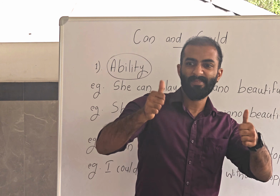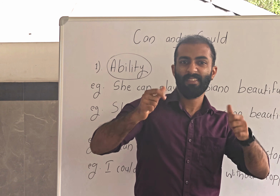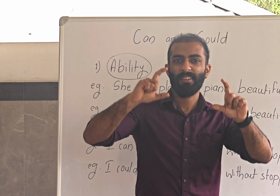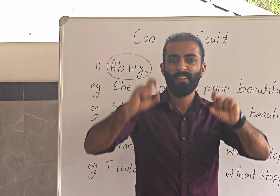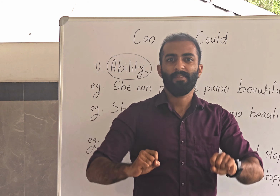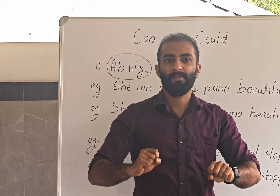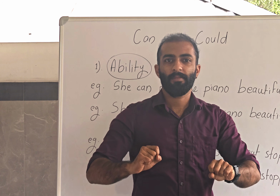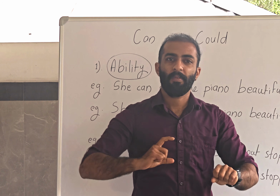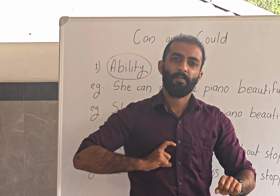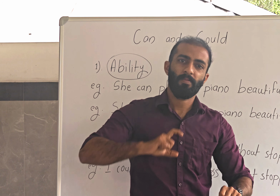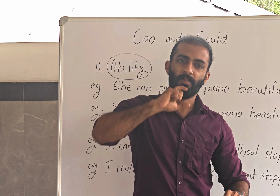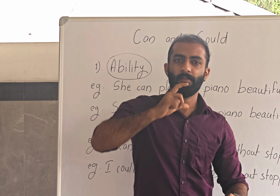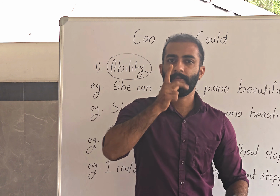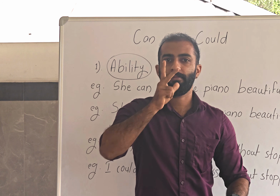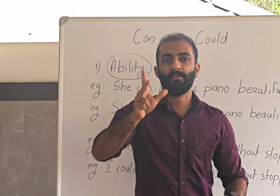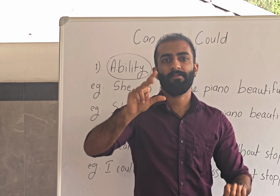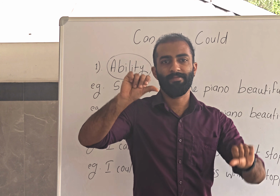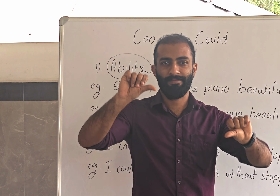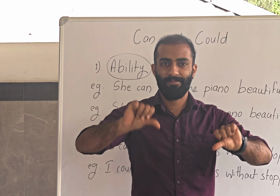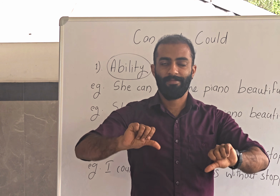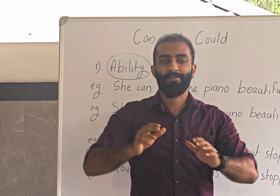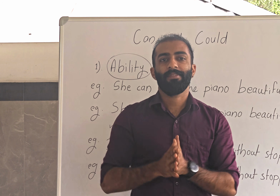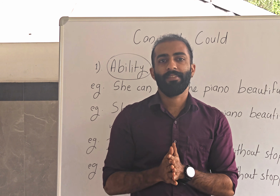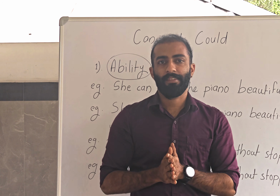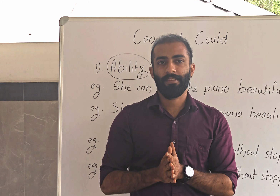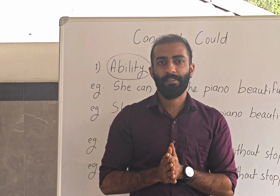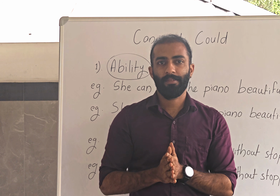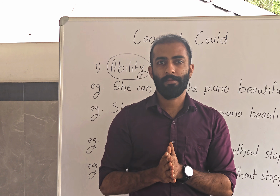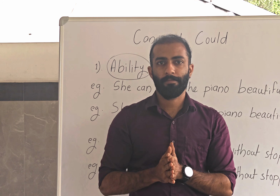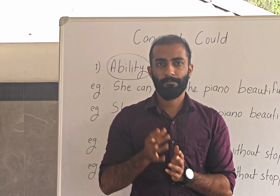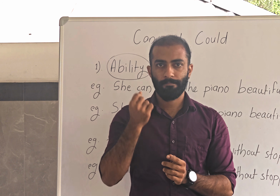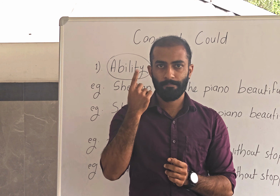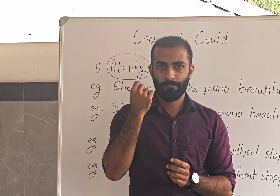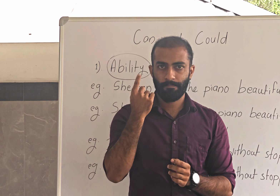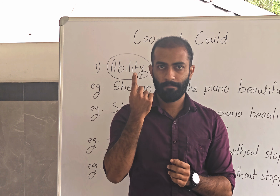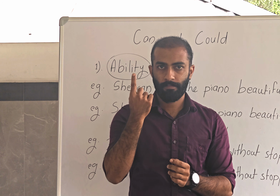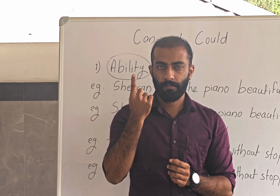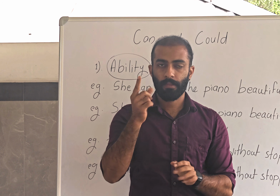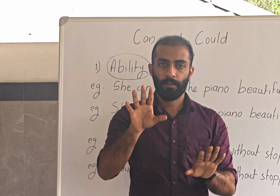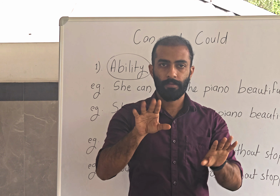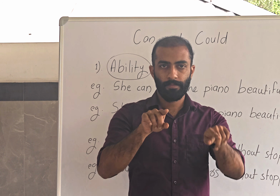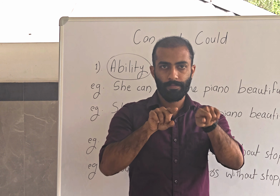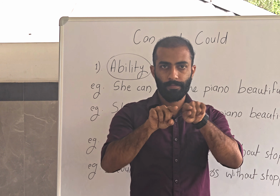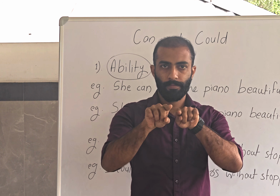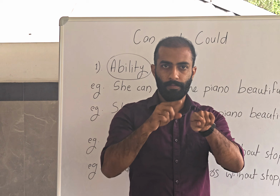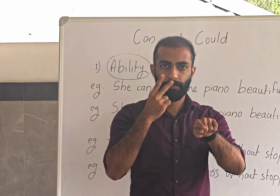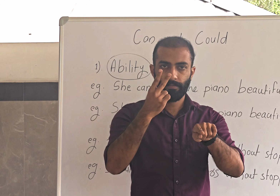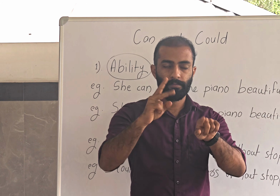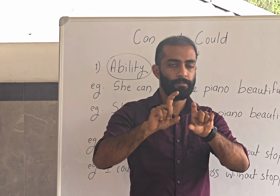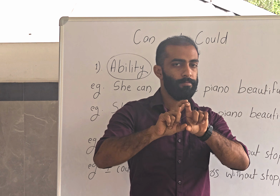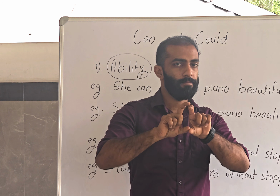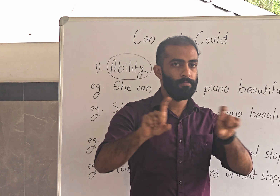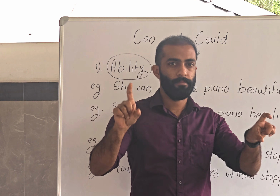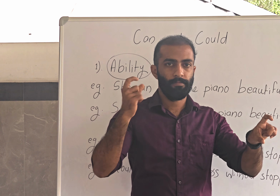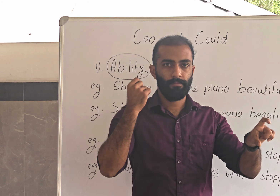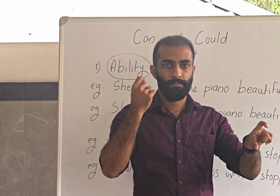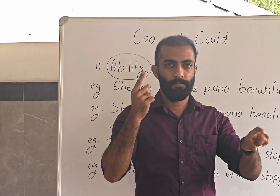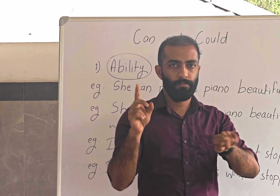ഇപ്പോൾ ചെയ്യാൻ കഴിയുമോ എന്നുള്ളതിൽ ഉറപ്പൊന്നുമില്ല, എനിക്കതിനകത്ത് കോൺഫിഡൻസ് ഇല്ല. അങ്ങനെയുള്ള കാര്യമാണ് നമ്മൾ കുഡ് ഉപയോഗിച്ചിട്ട് പറയുന്നത്.